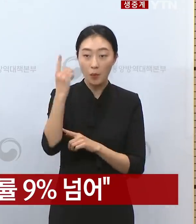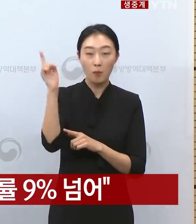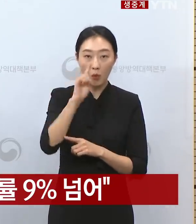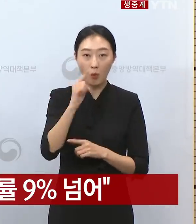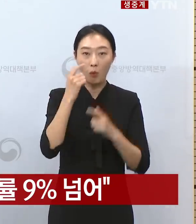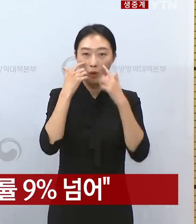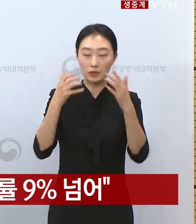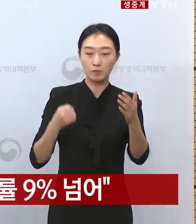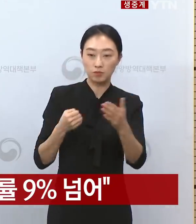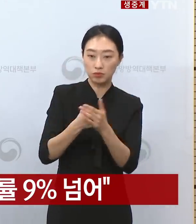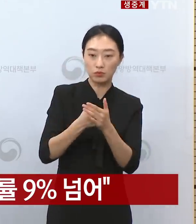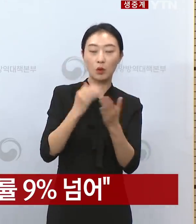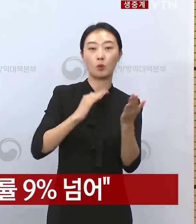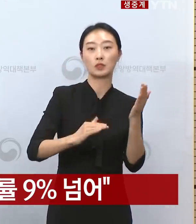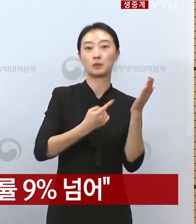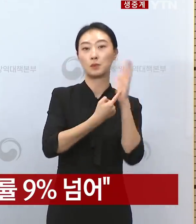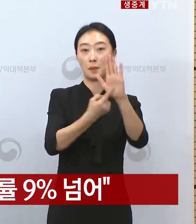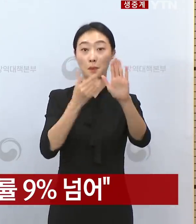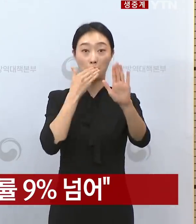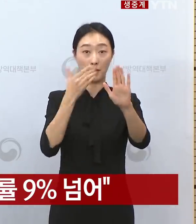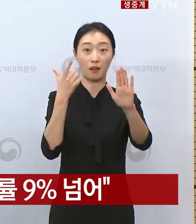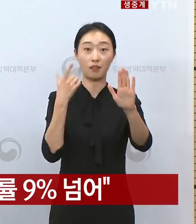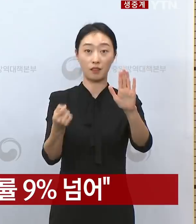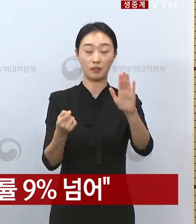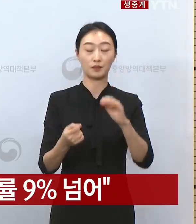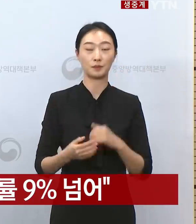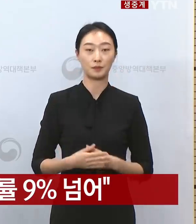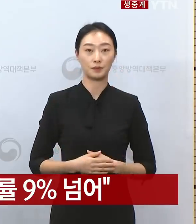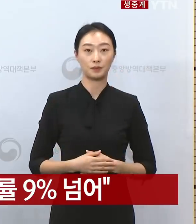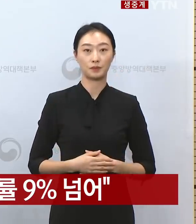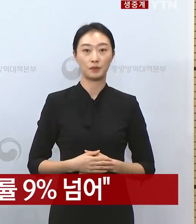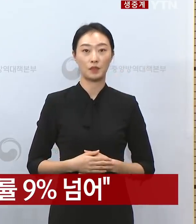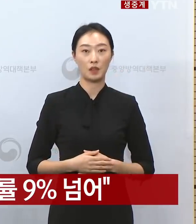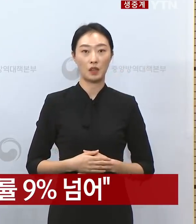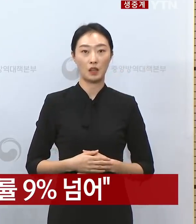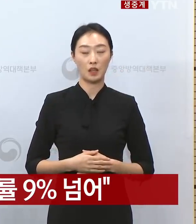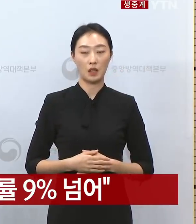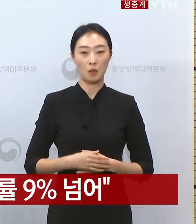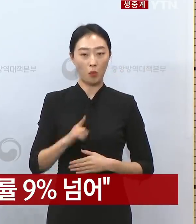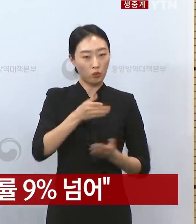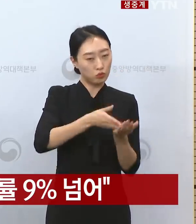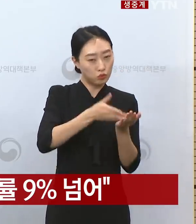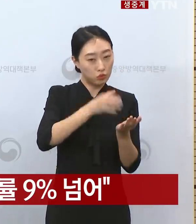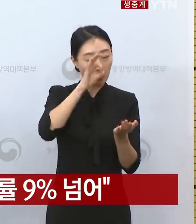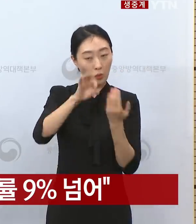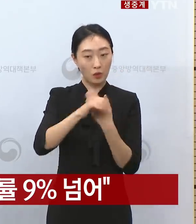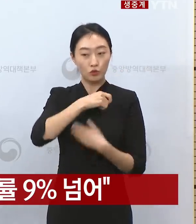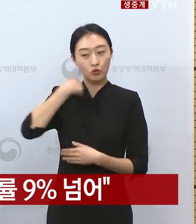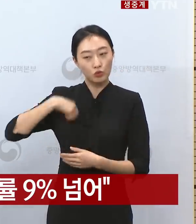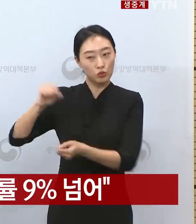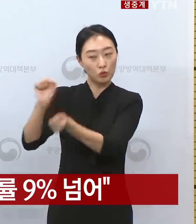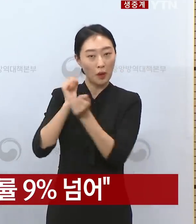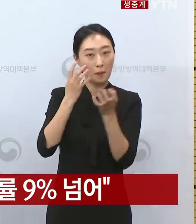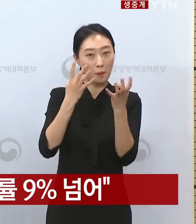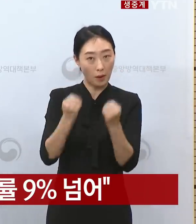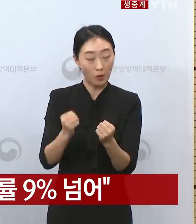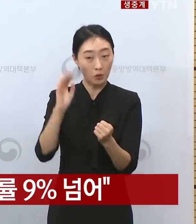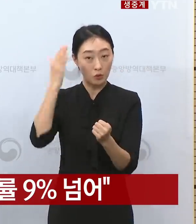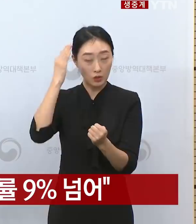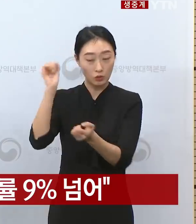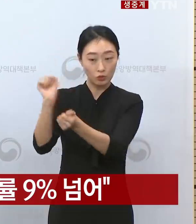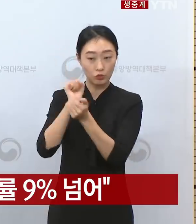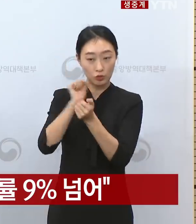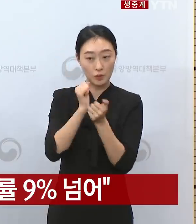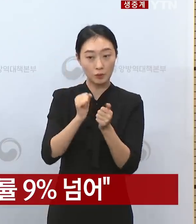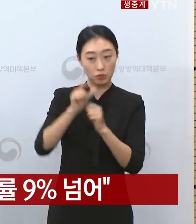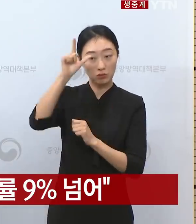있겠습니다. 주로 앞단의 일부에는 중국으로부터 유입이 많았고 최근에 유입 환자가 증가하신 걸